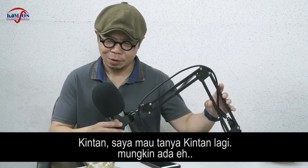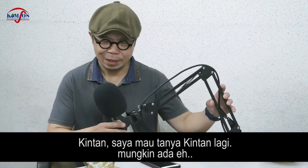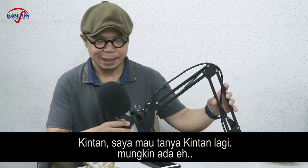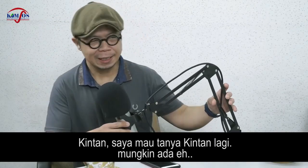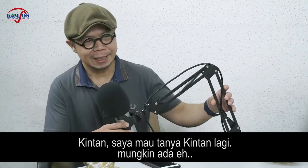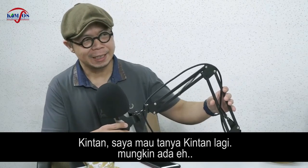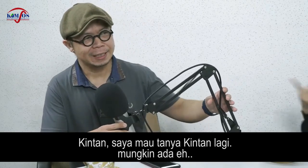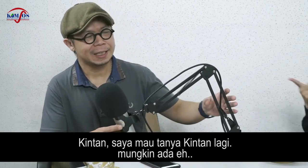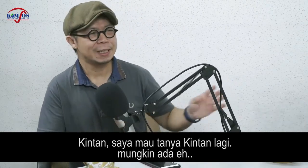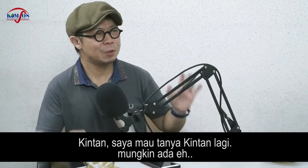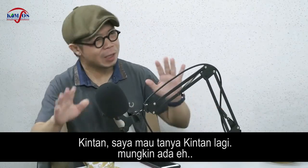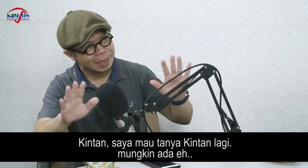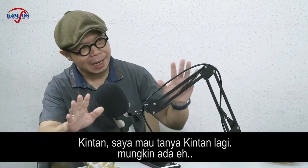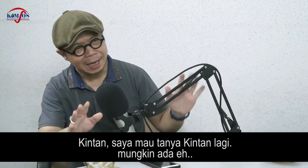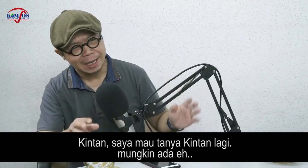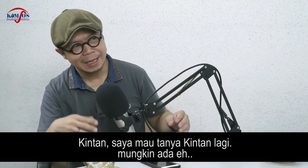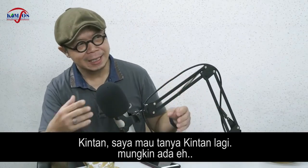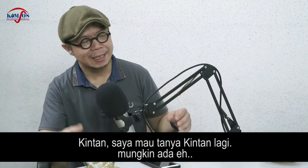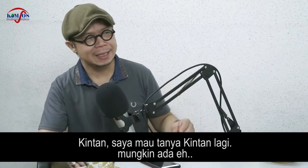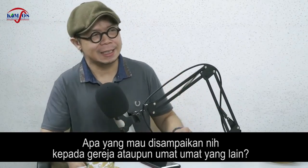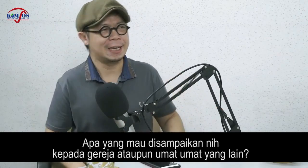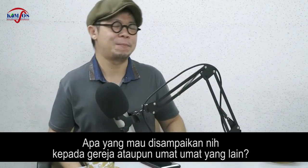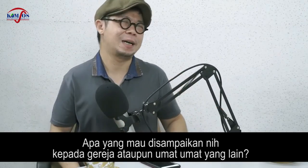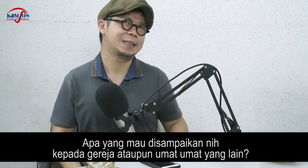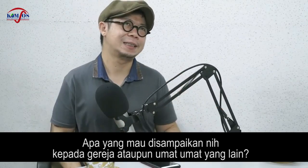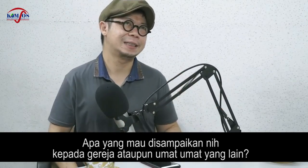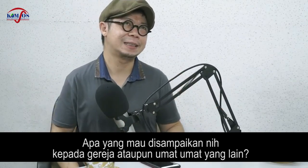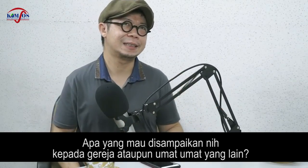ini lagi tanya kita lagi mungkin ada apa